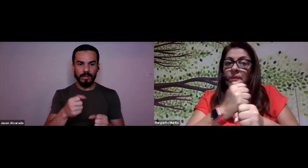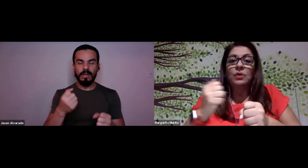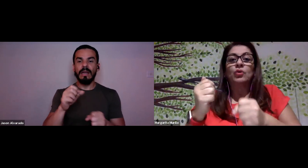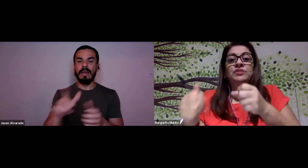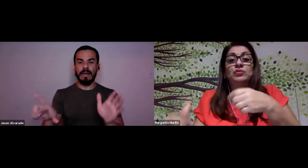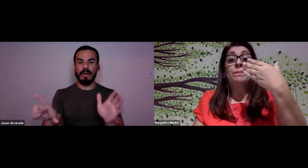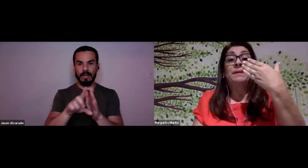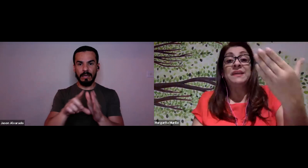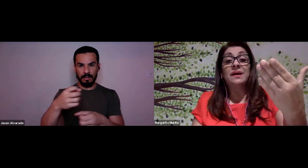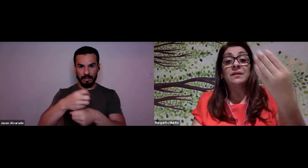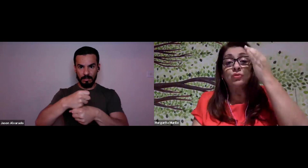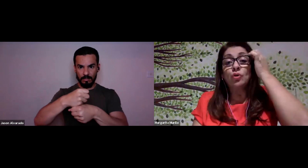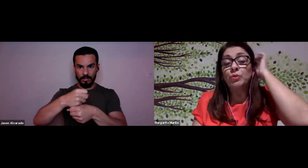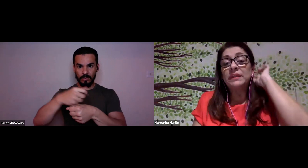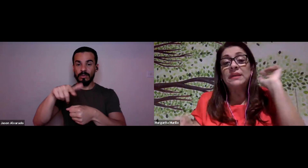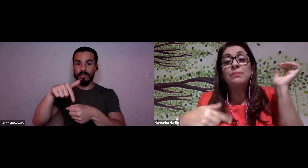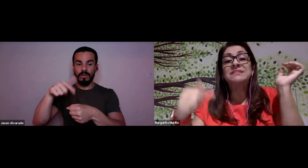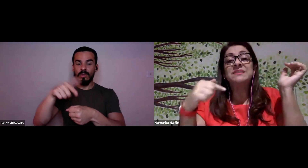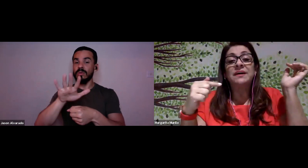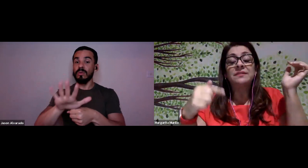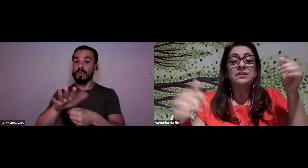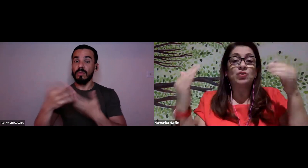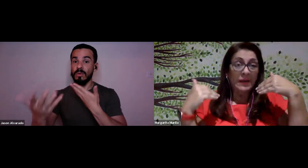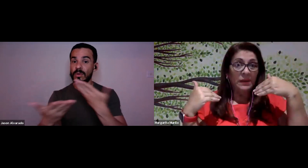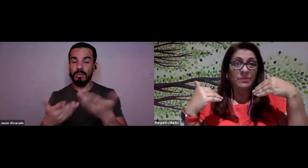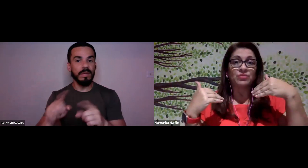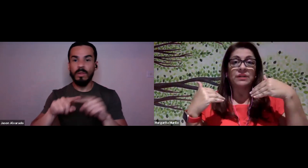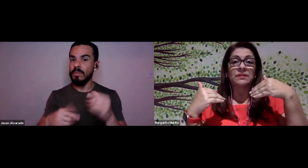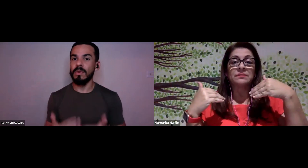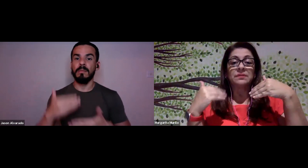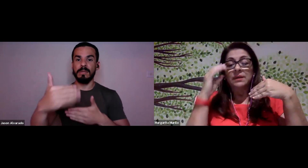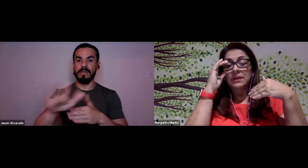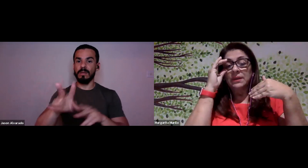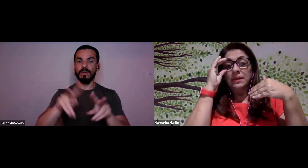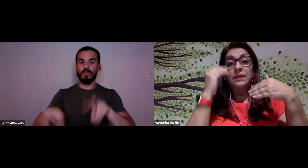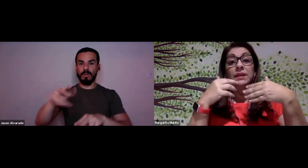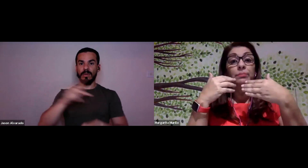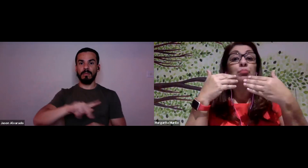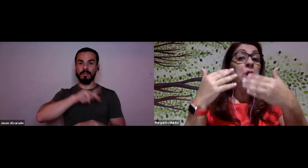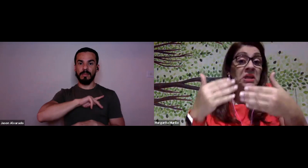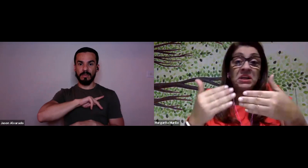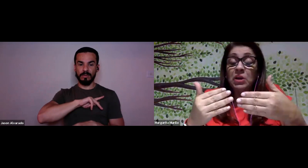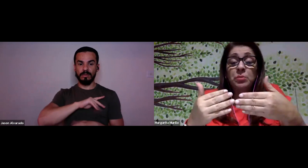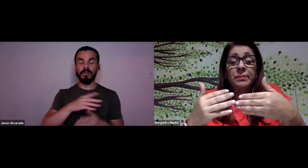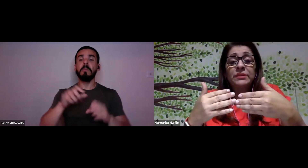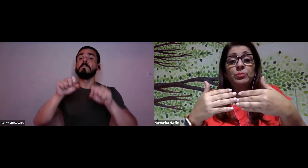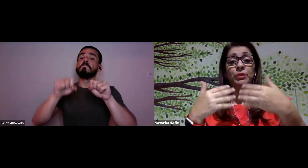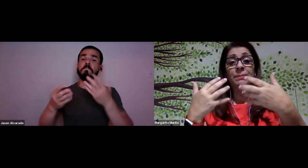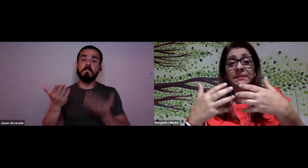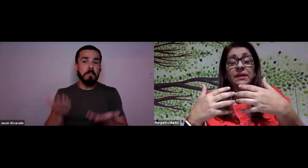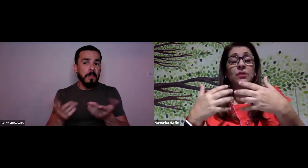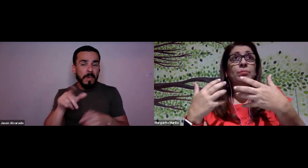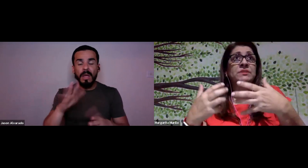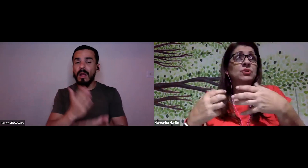Puño o sea tu empatía no puede ir más allá de tu valía personal Y puede que en algún momento